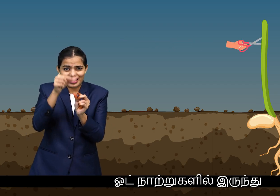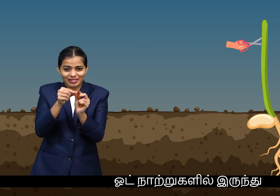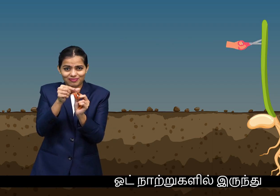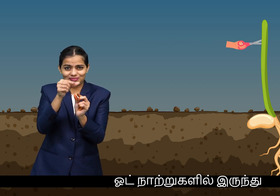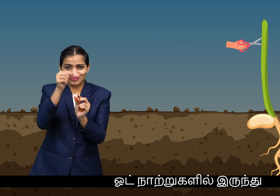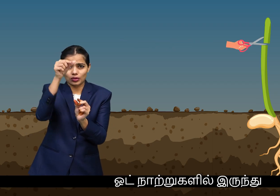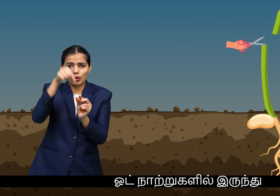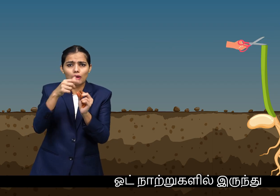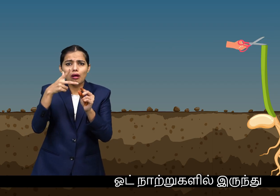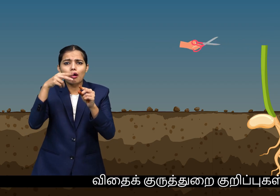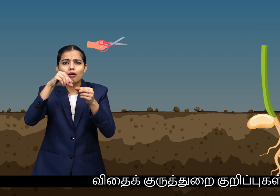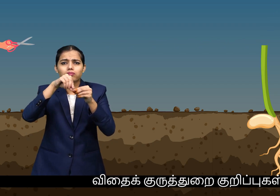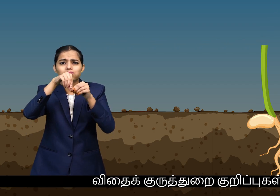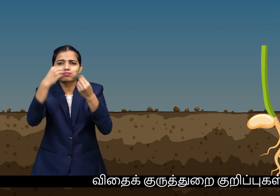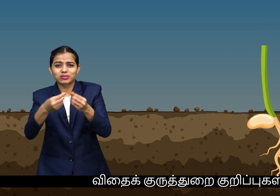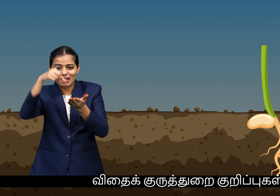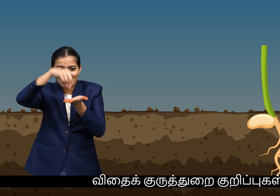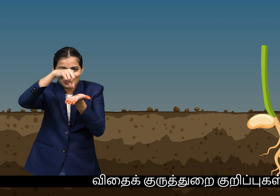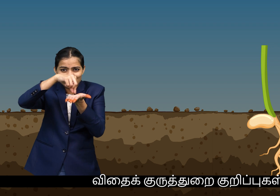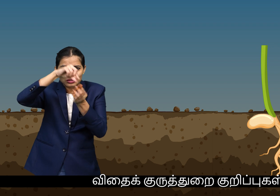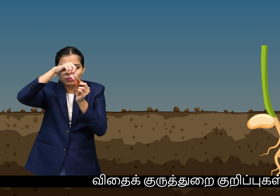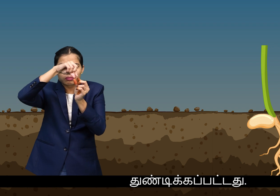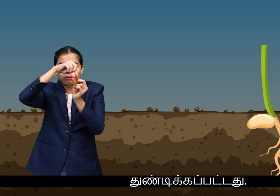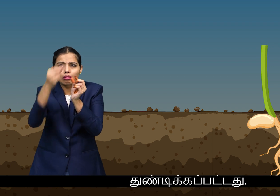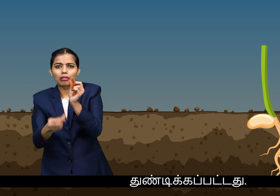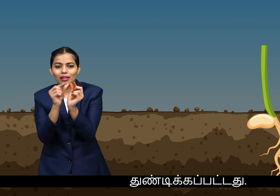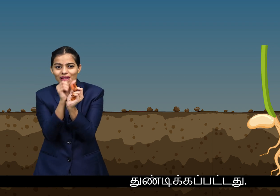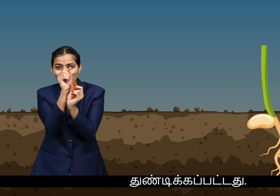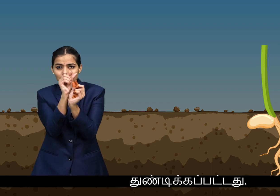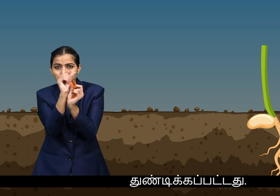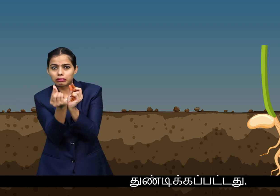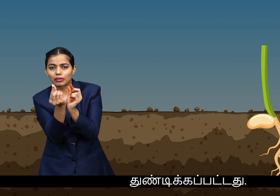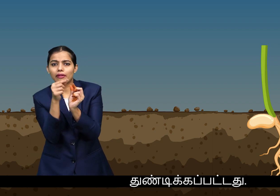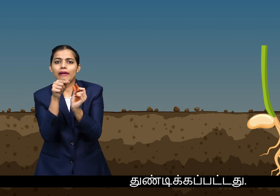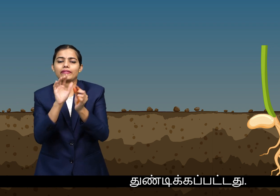ஓட் நாற்றுகளில் இருந்து விதை குறுத்துறை குறிப்புகள் துண்டிக்கப்பட்டது.